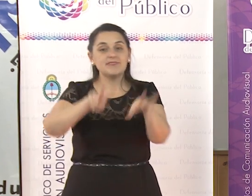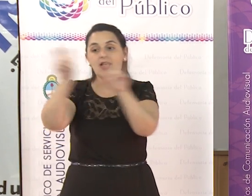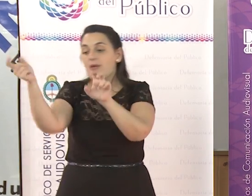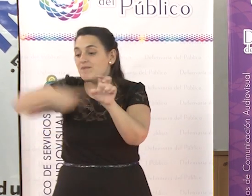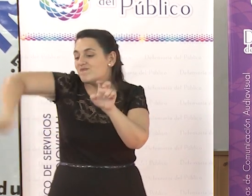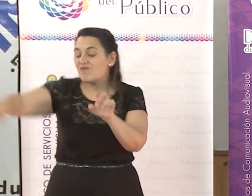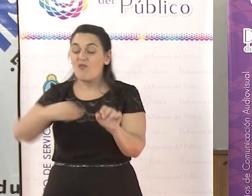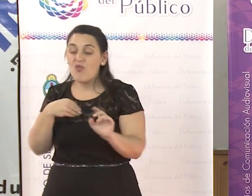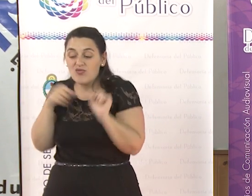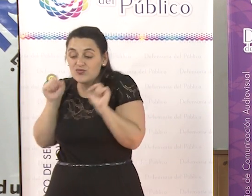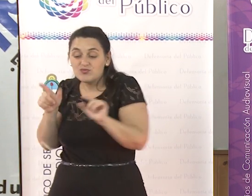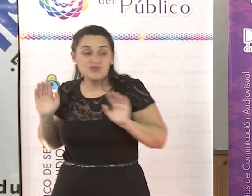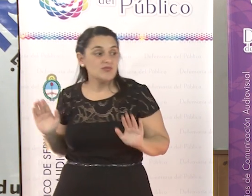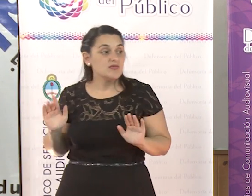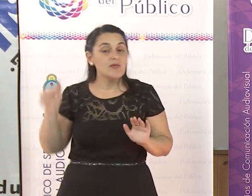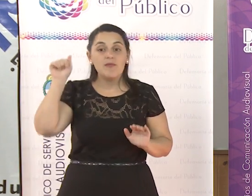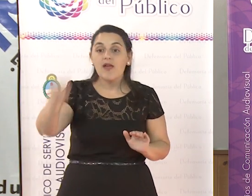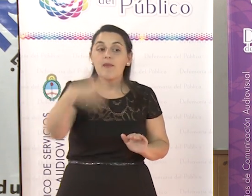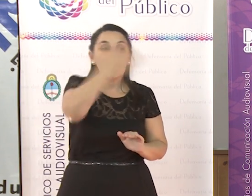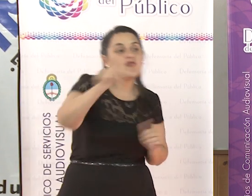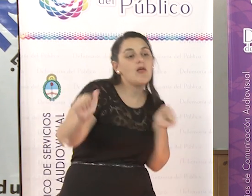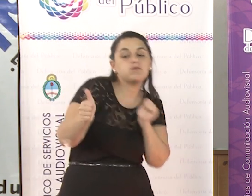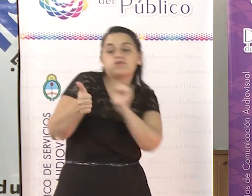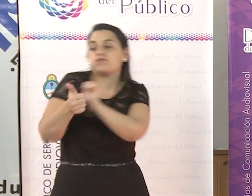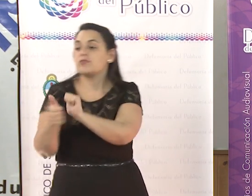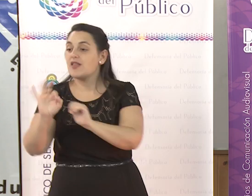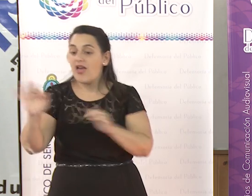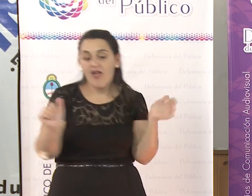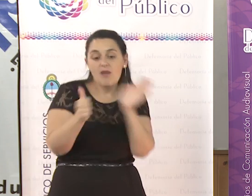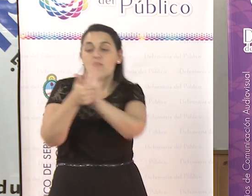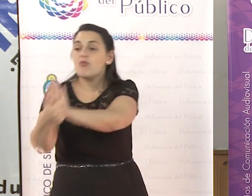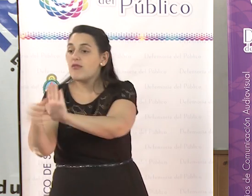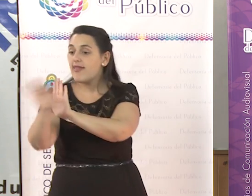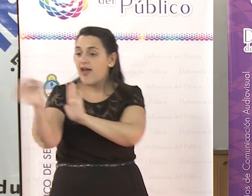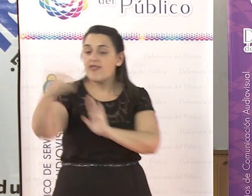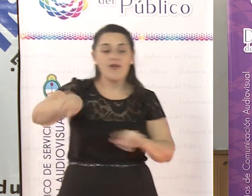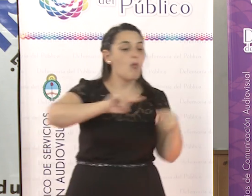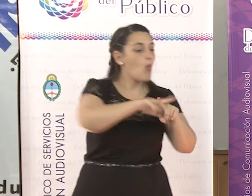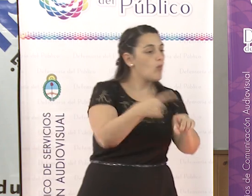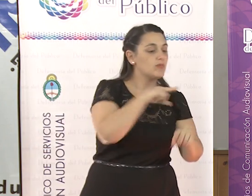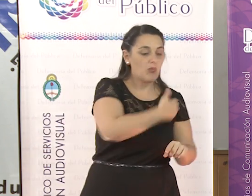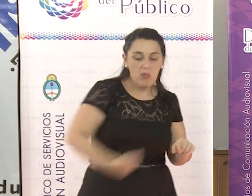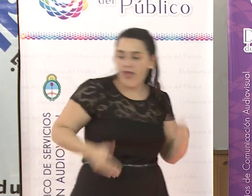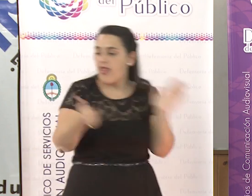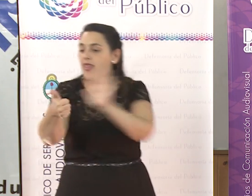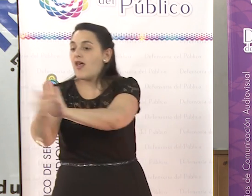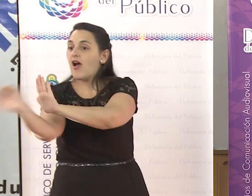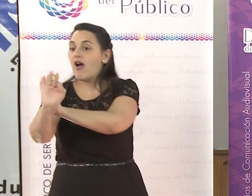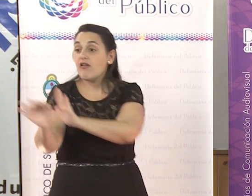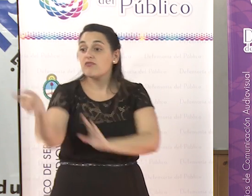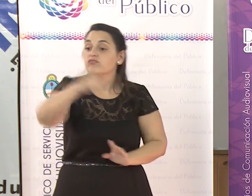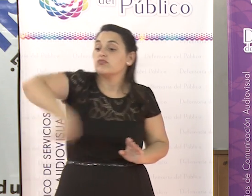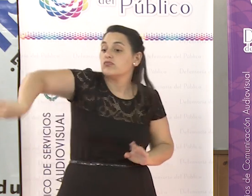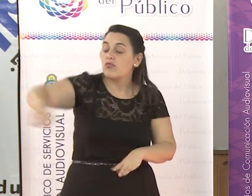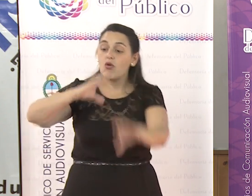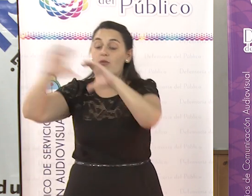donde prácticamente no había un acompañamiento a calle en las políticas públicas en el tema porque muchos de nosotros a través de los medios de